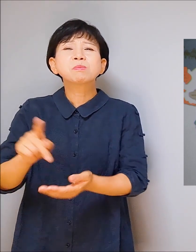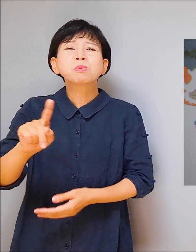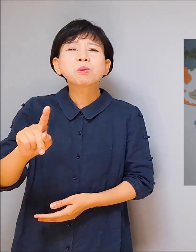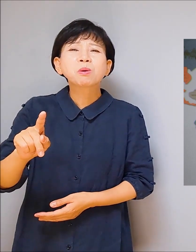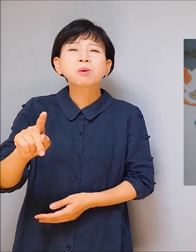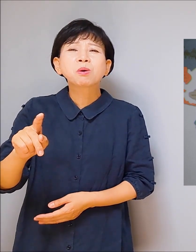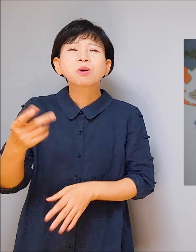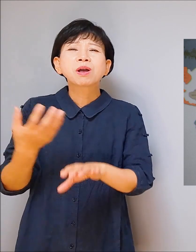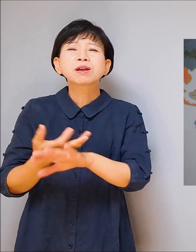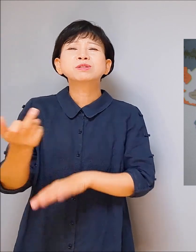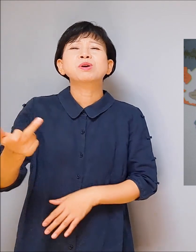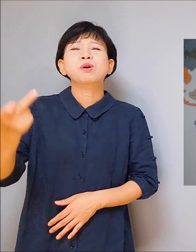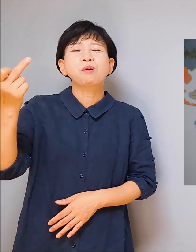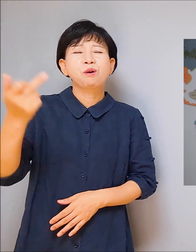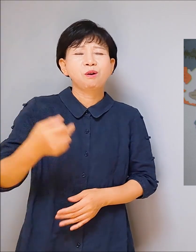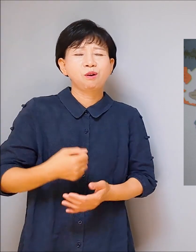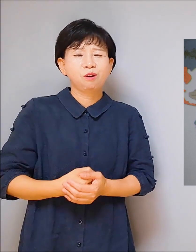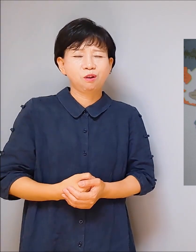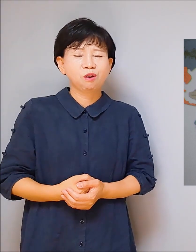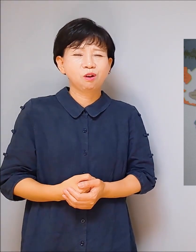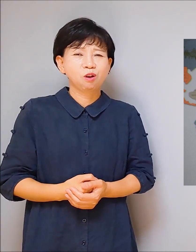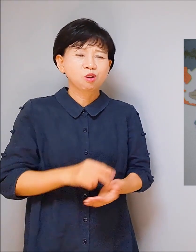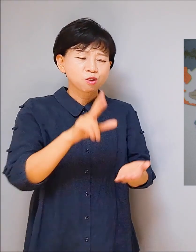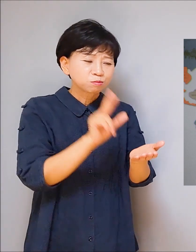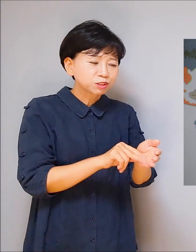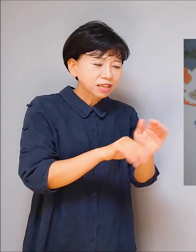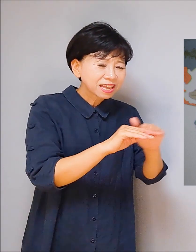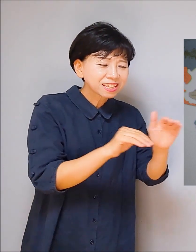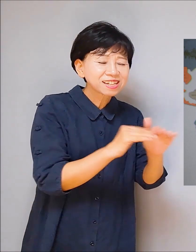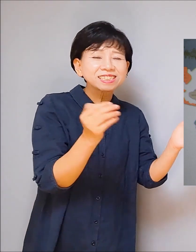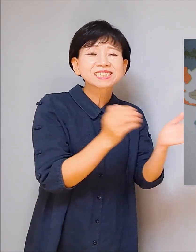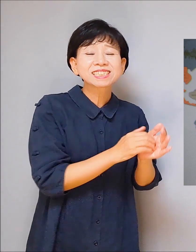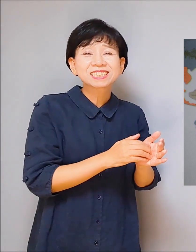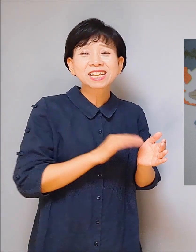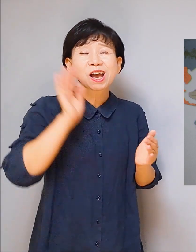문제가 하나 해결됐으니까 앞으로 꽃길 인생 아니라니까요.